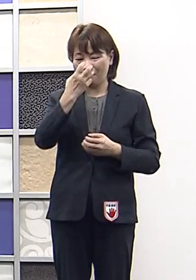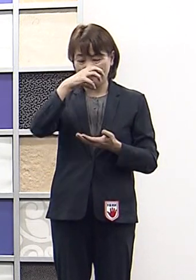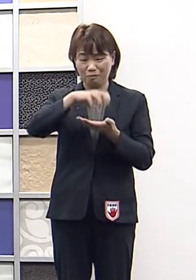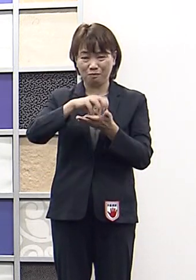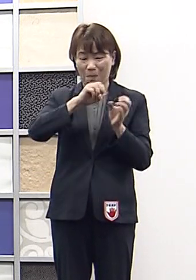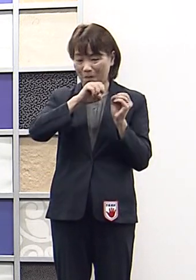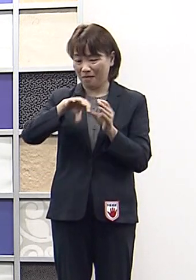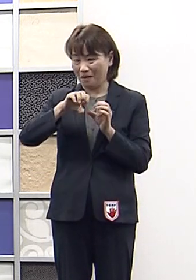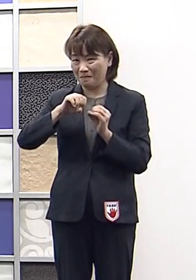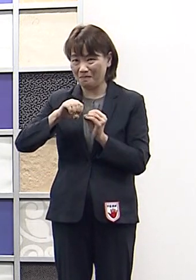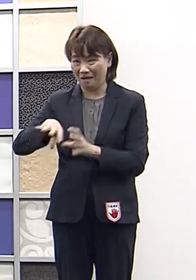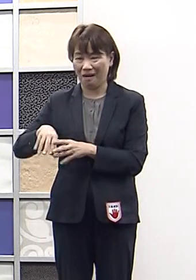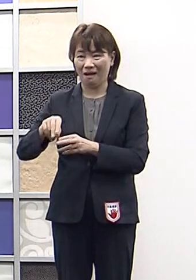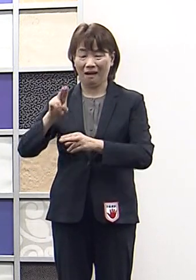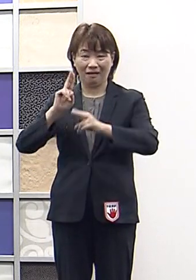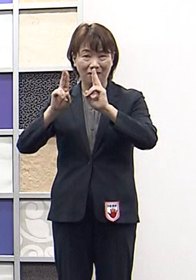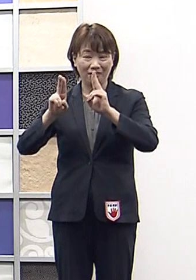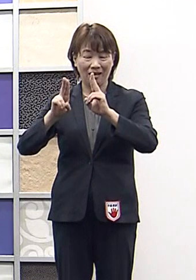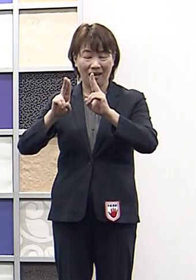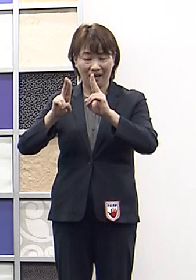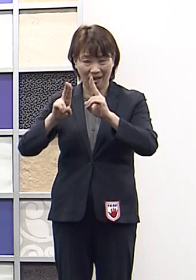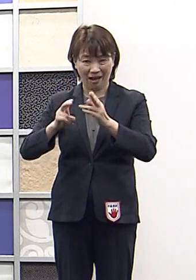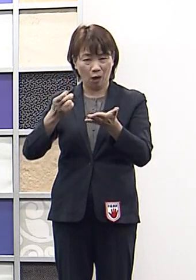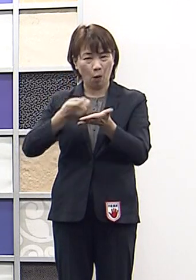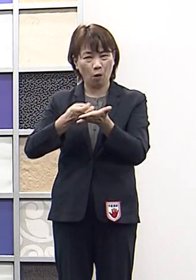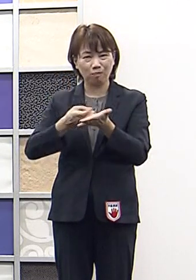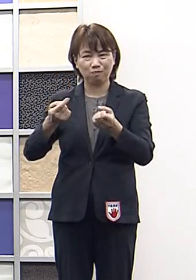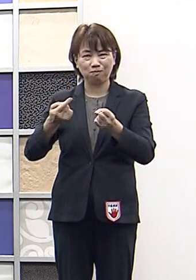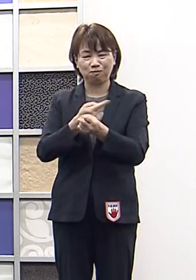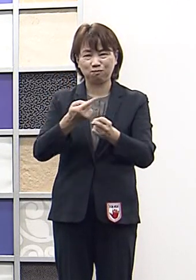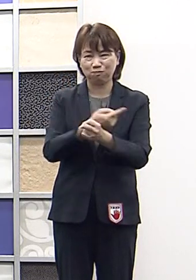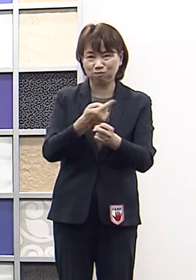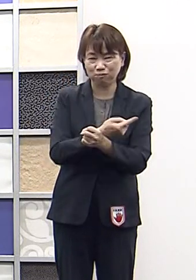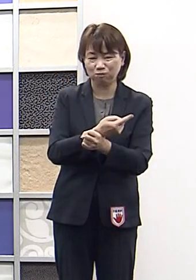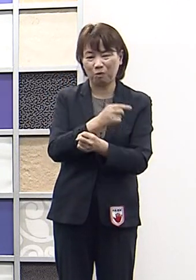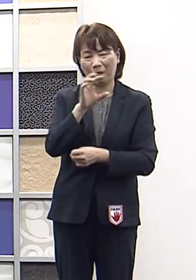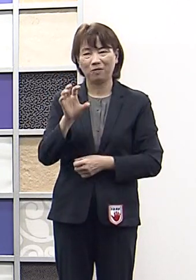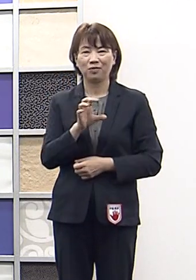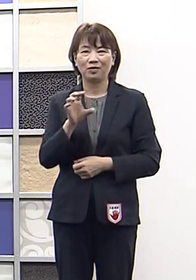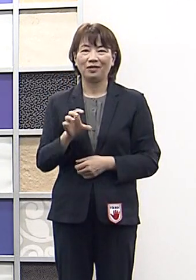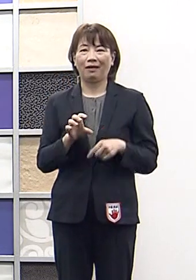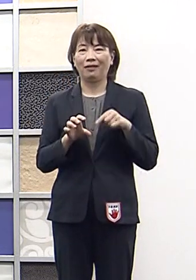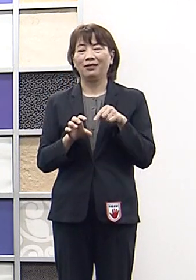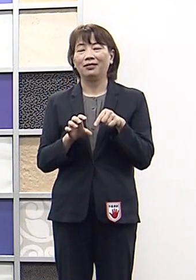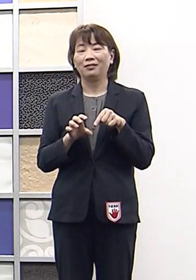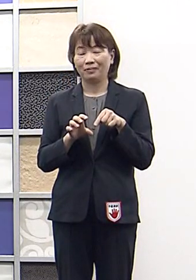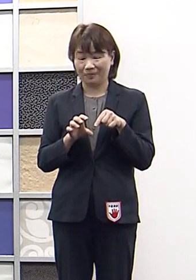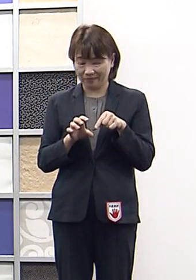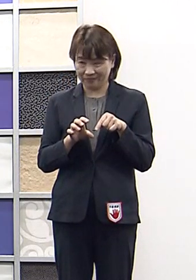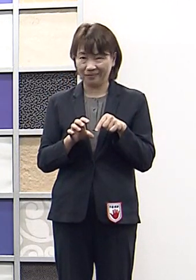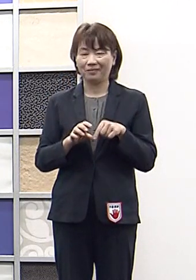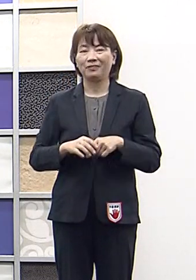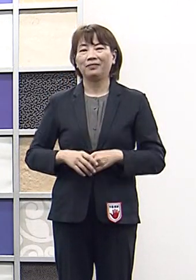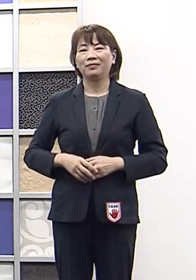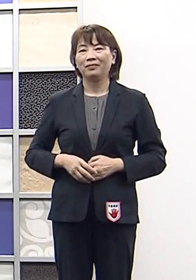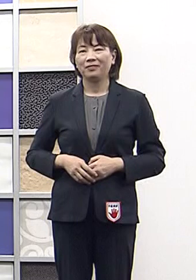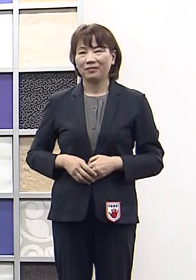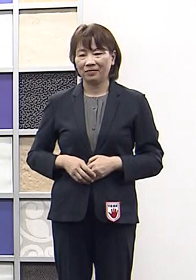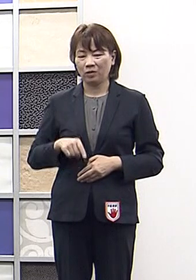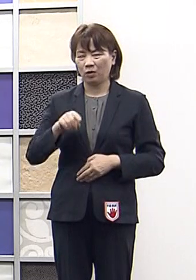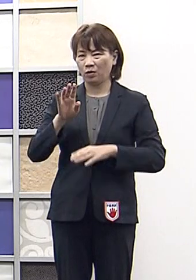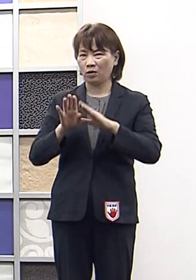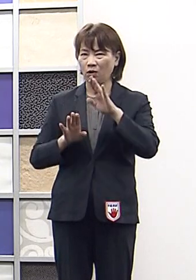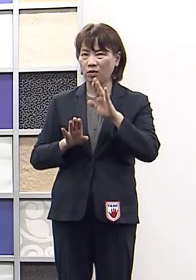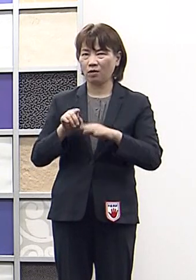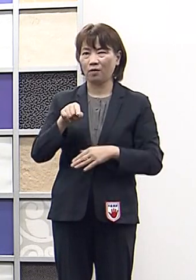間にわたって法令違反を重ねて、いろいろな法令違反を重ねているにもかかわらずという、まあ、状況がある